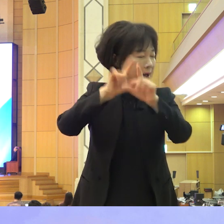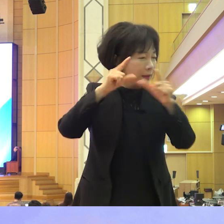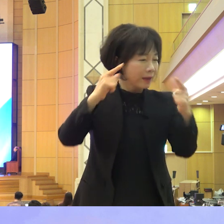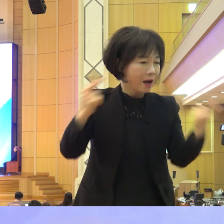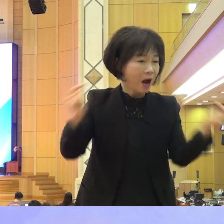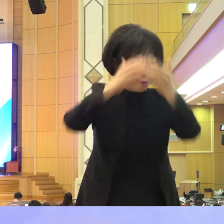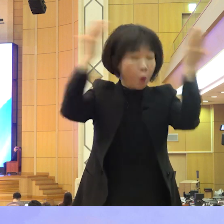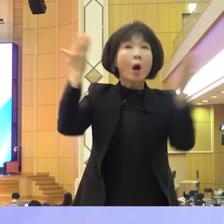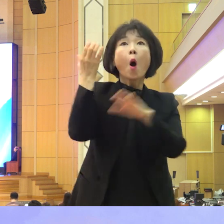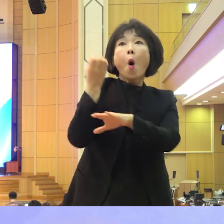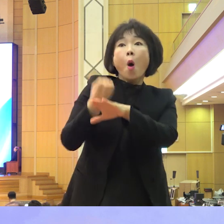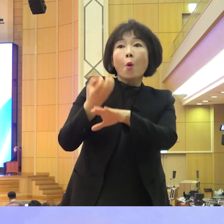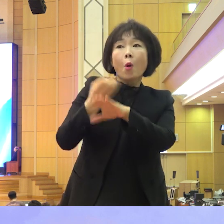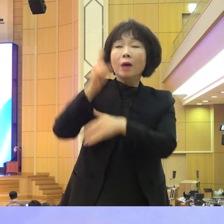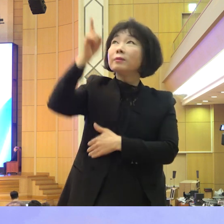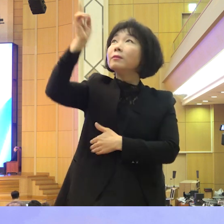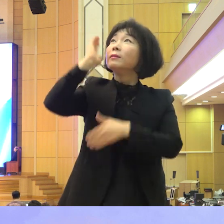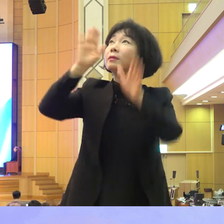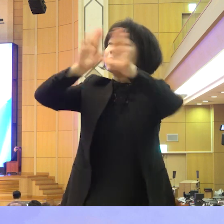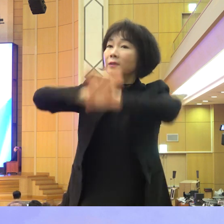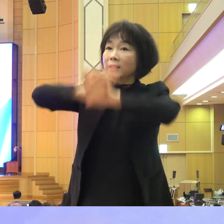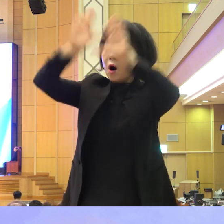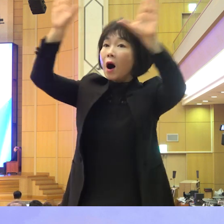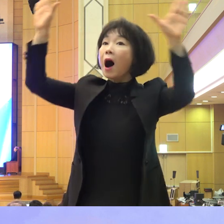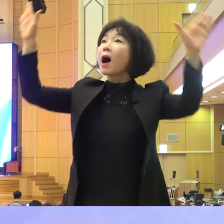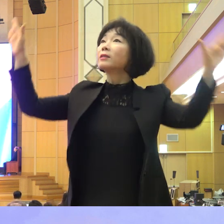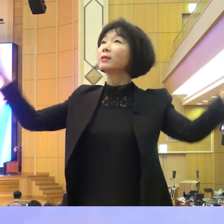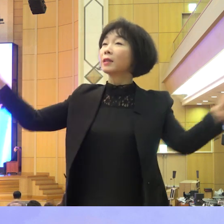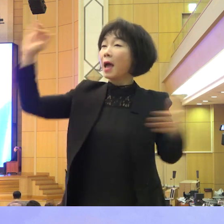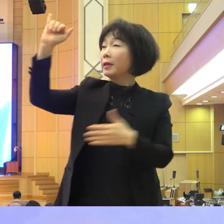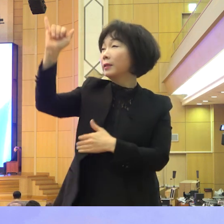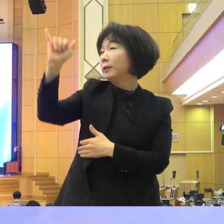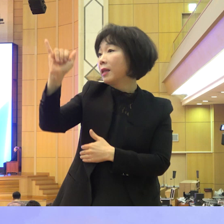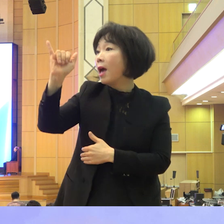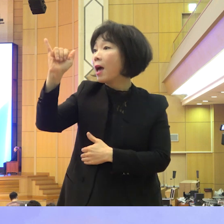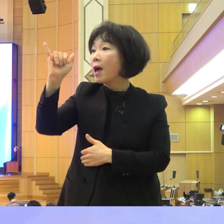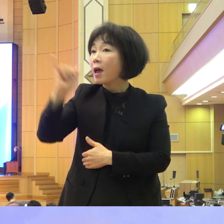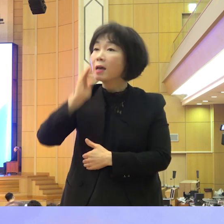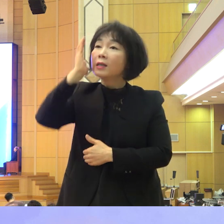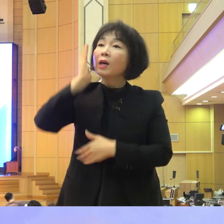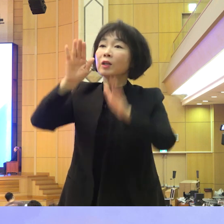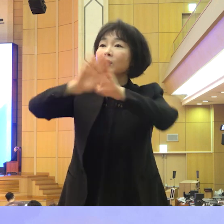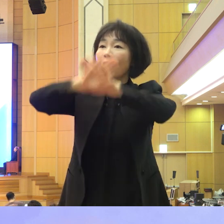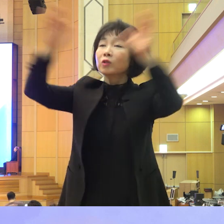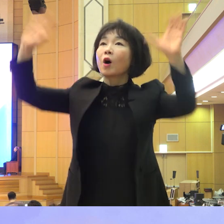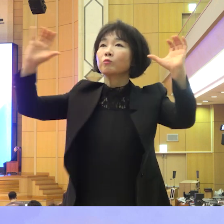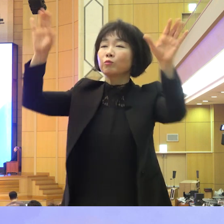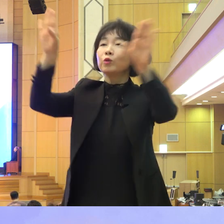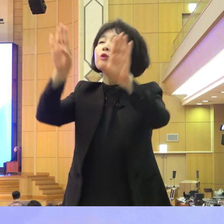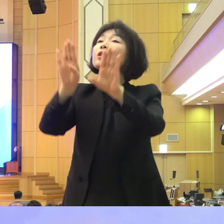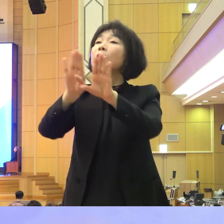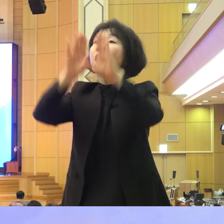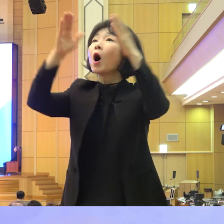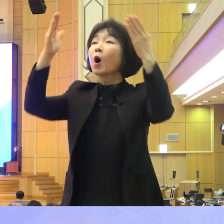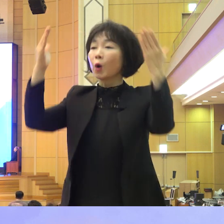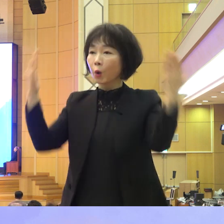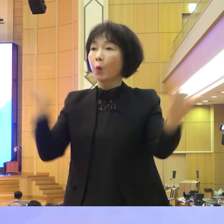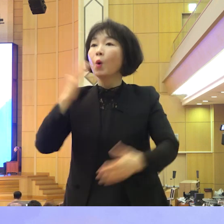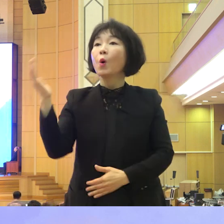아니네. 내 모든 보화는 저 하늘에 있네. 저 천국